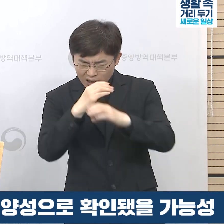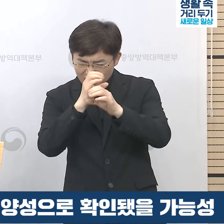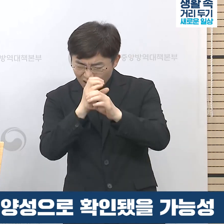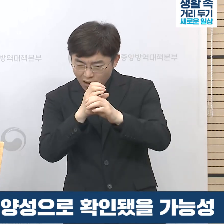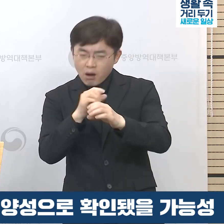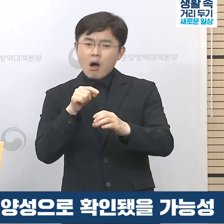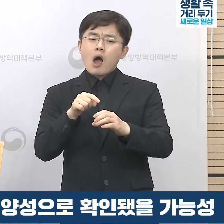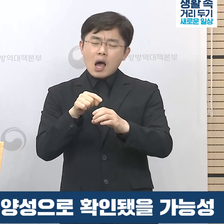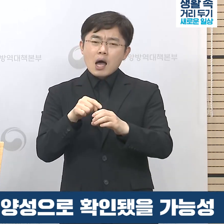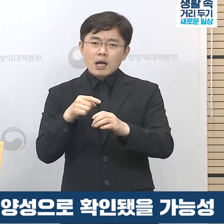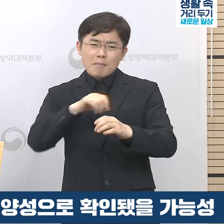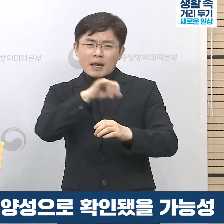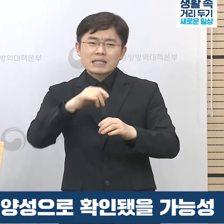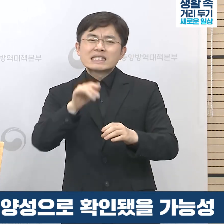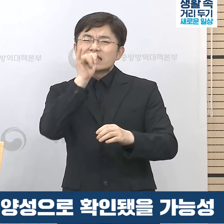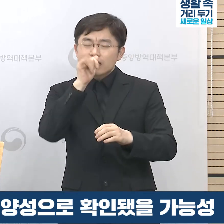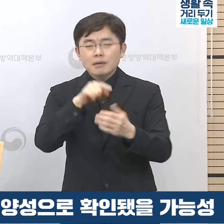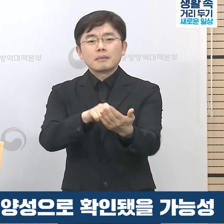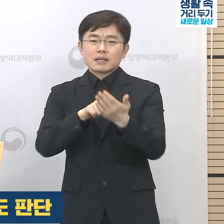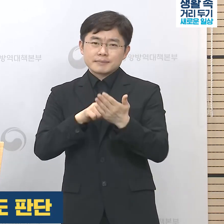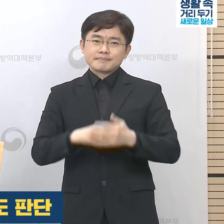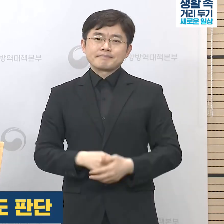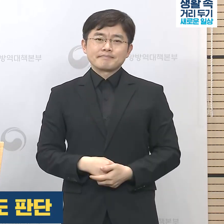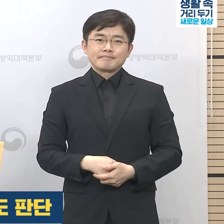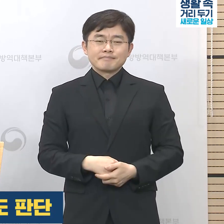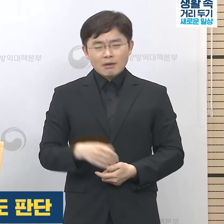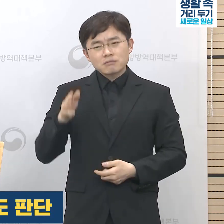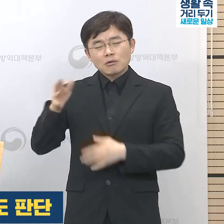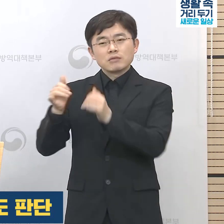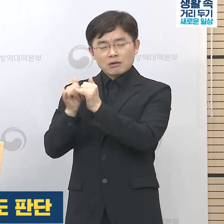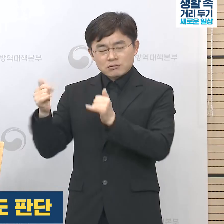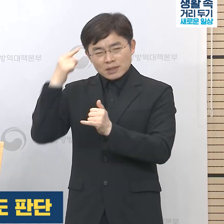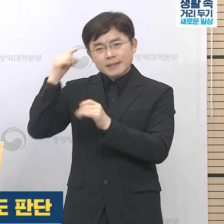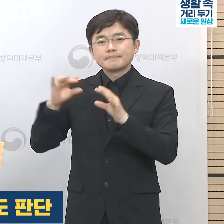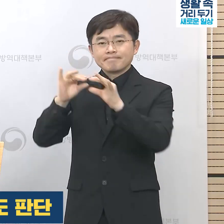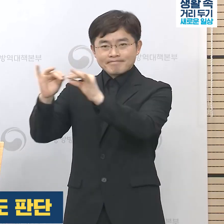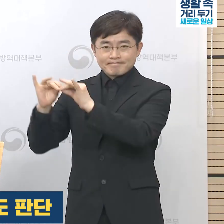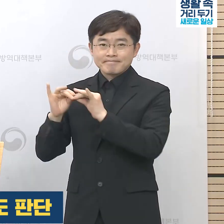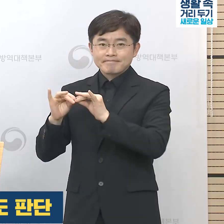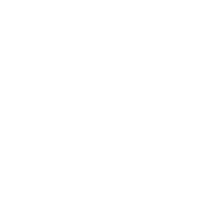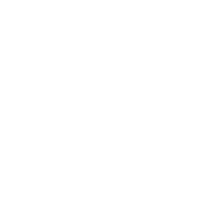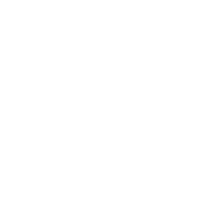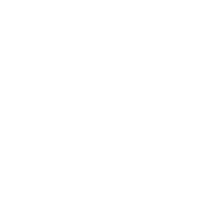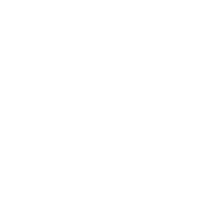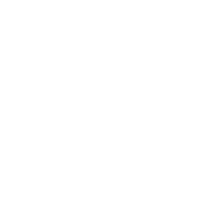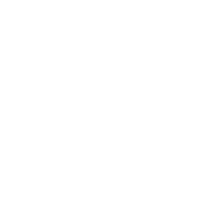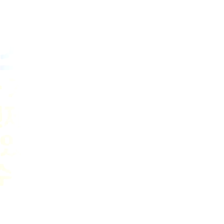가능성이 가장 높다라고 저희도 보고 있고 전문가들도 그렇게 판단을 하고 있습니다.